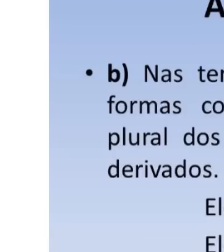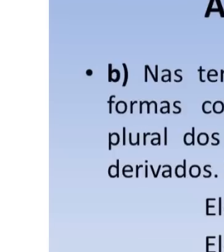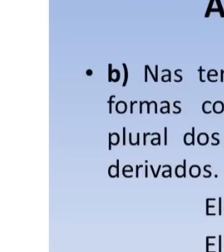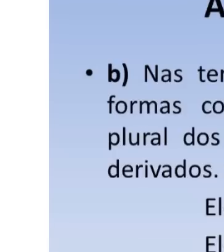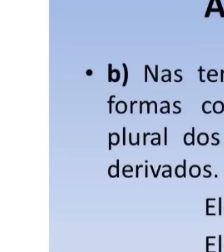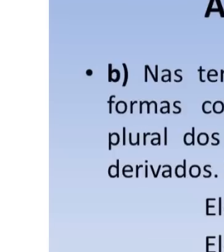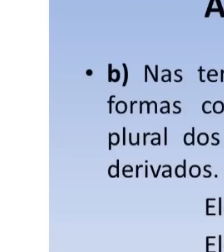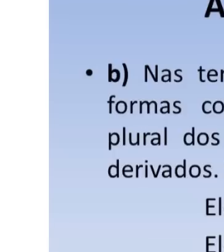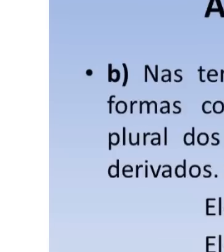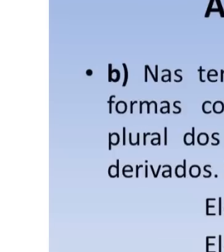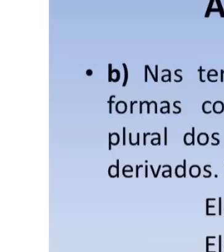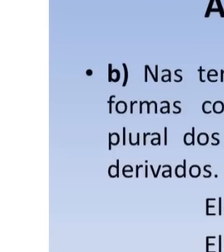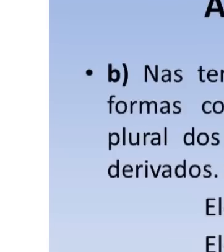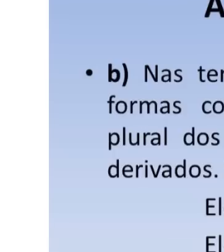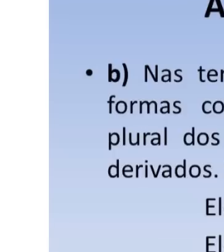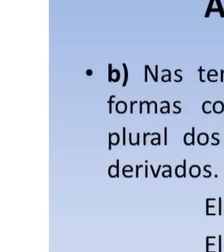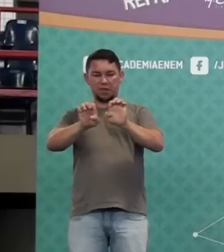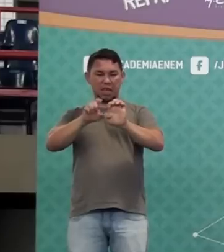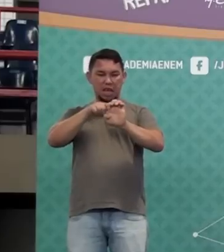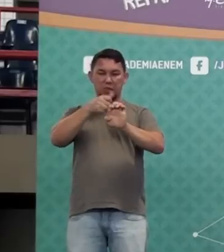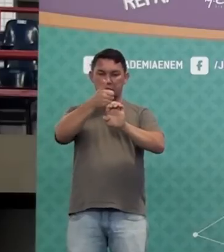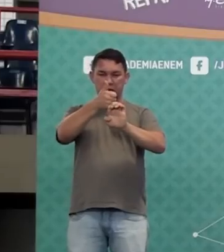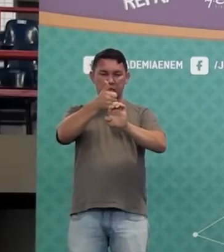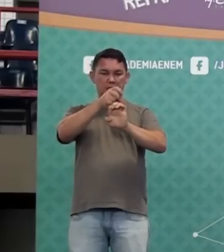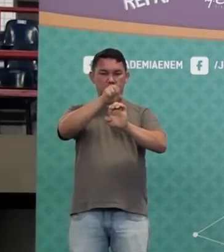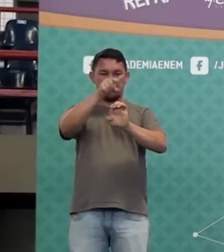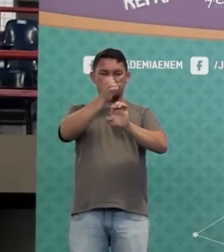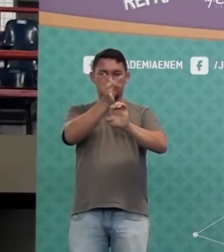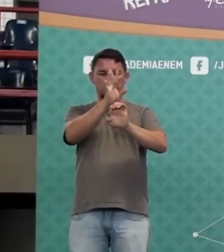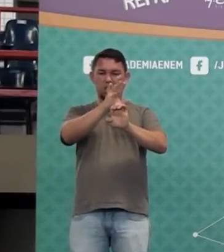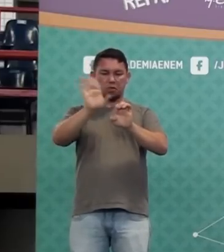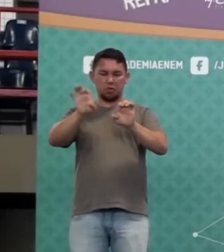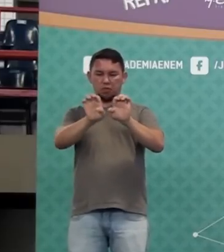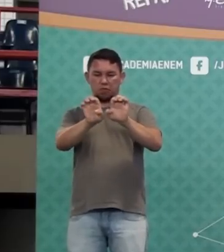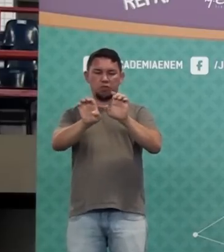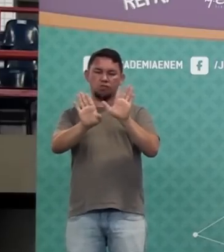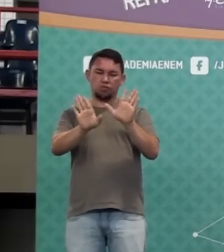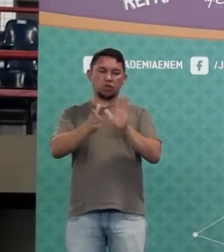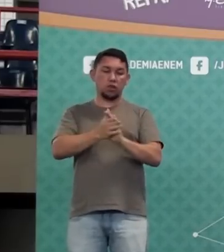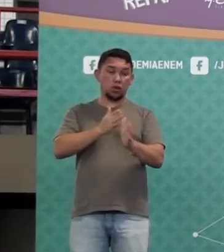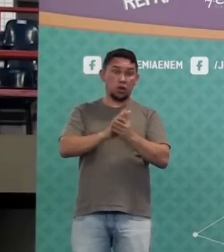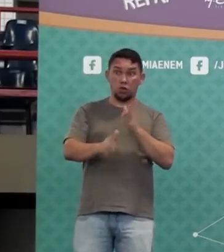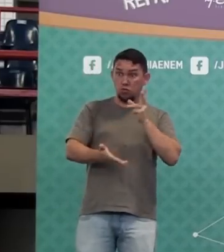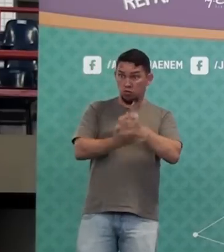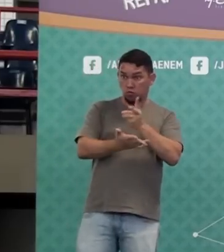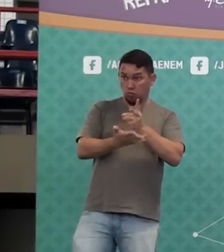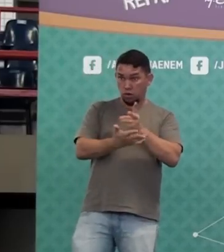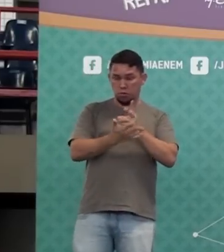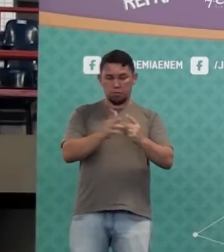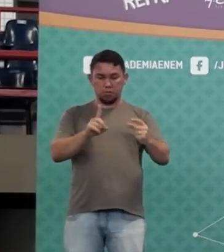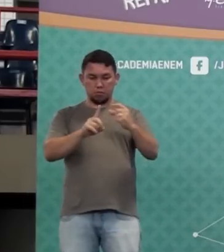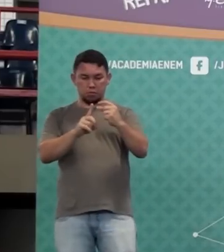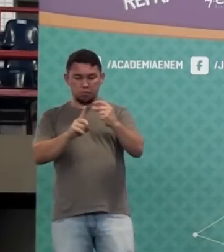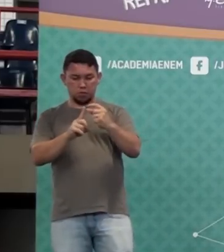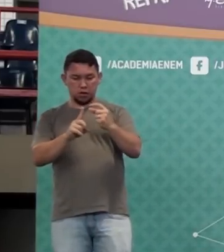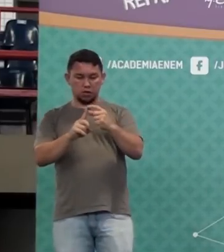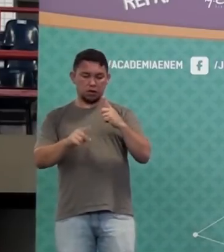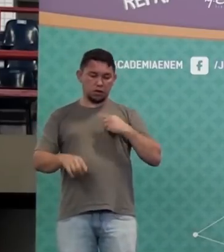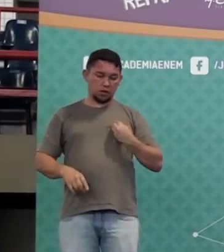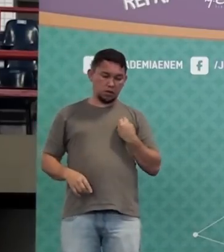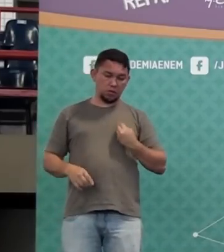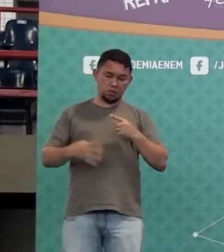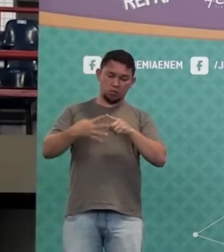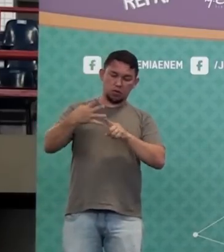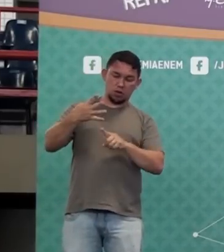o circunflexo. Então, a partir de agora, você já sabe, toda palavra que envolve